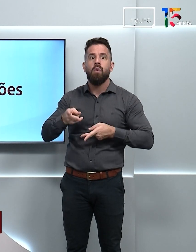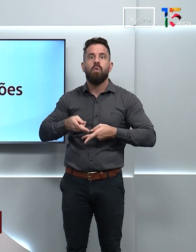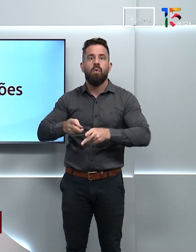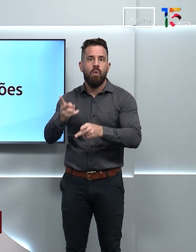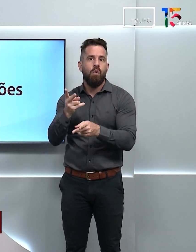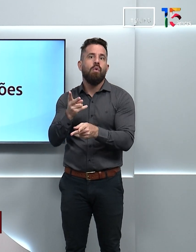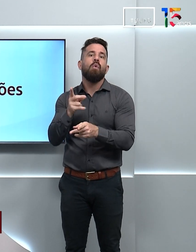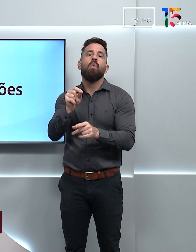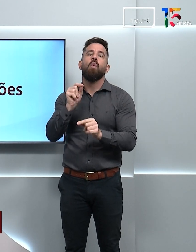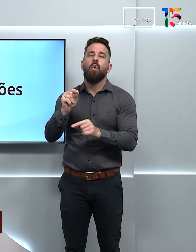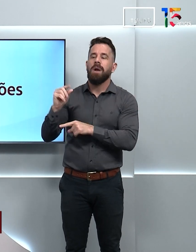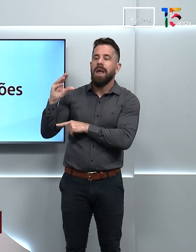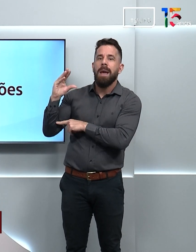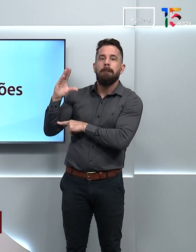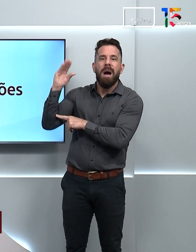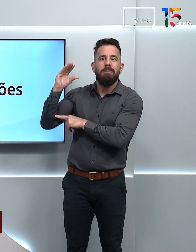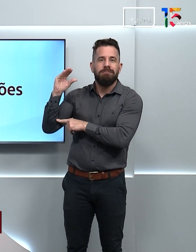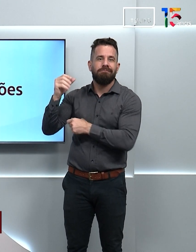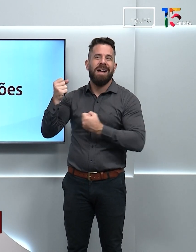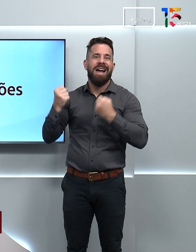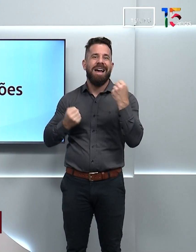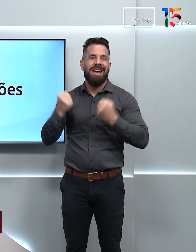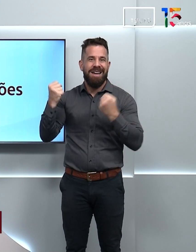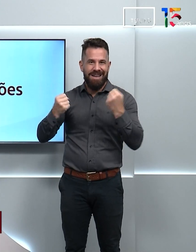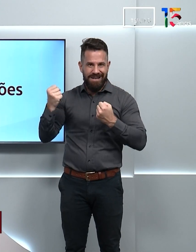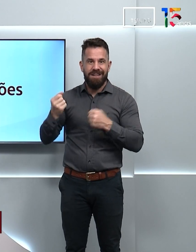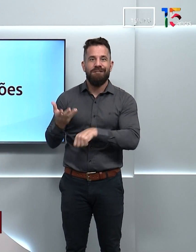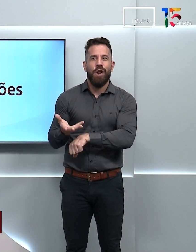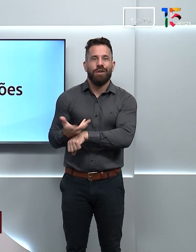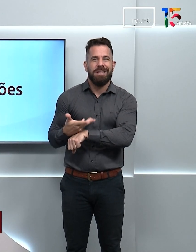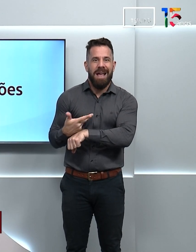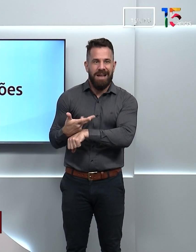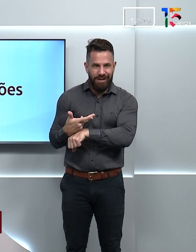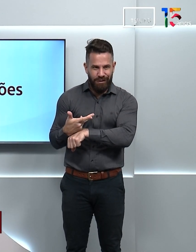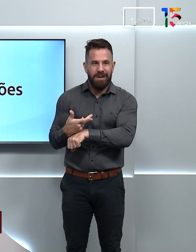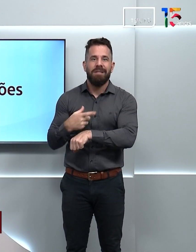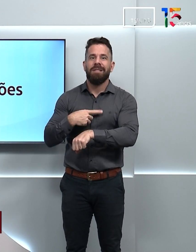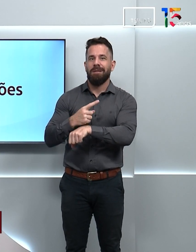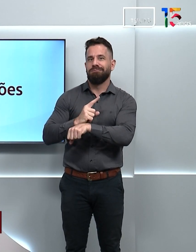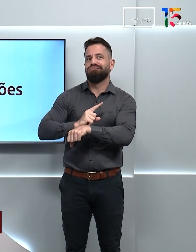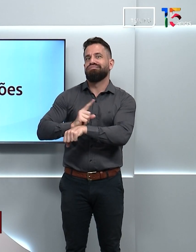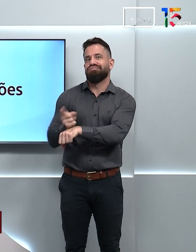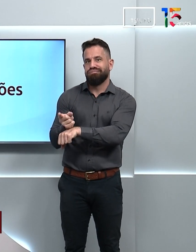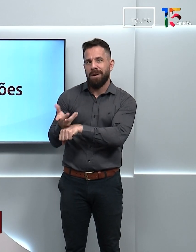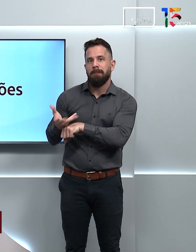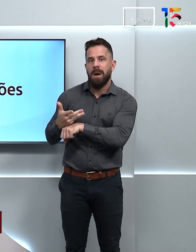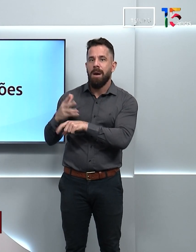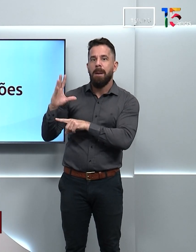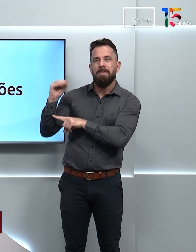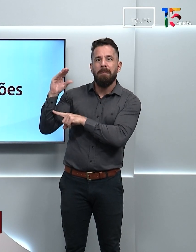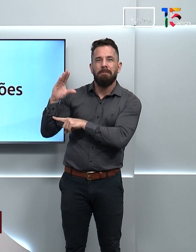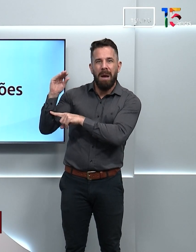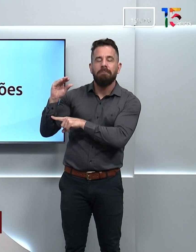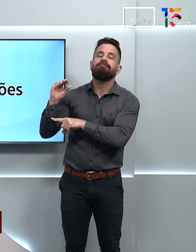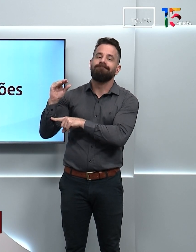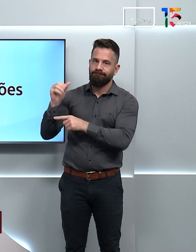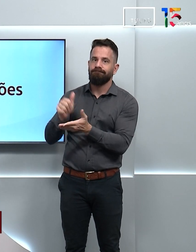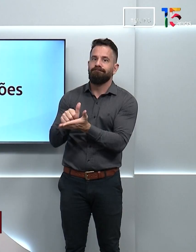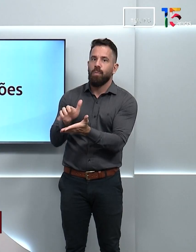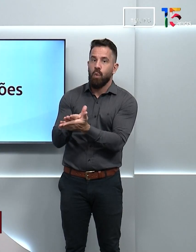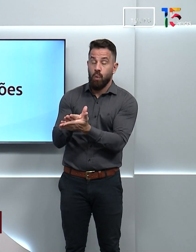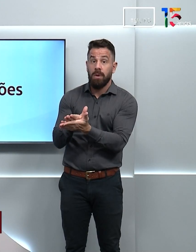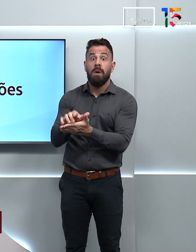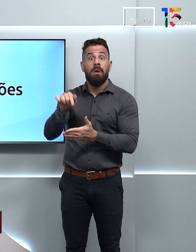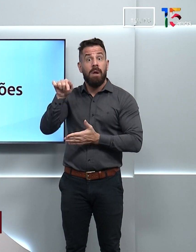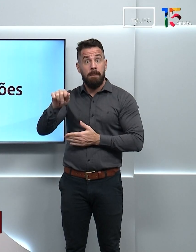nas vias com a instalação de novos radares de velocidade e controladores semafóricos. Segundo essa pasta, o primeiro ponto